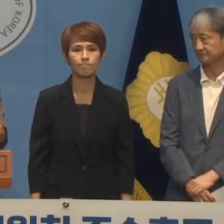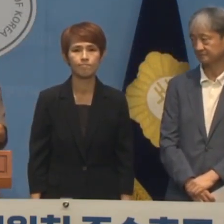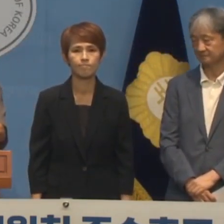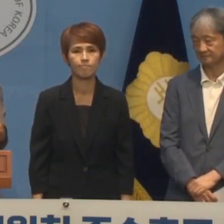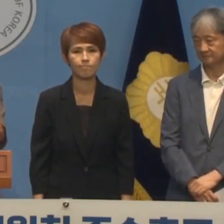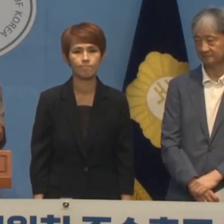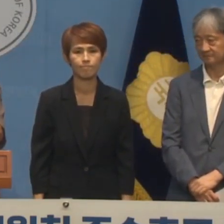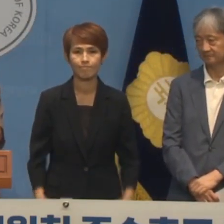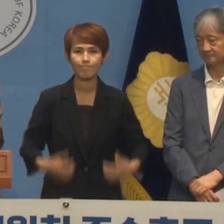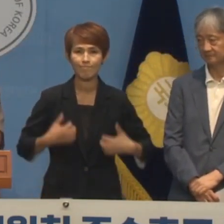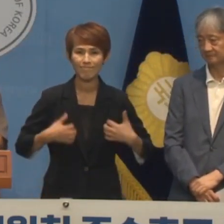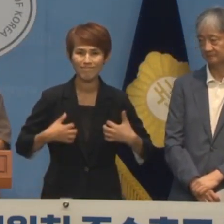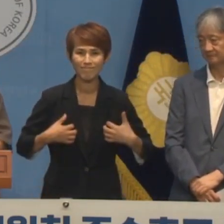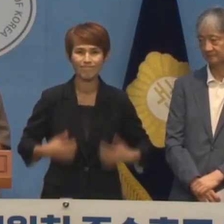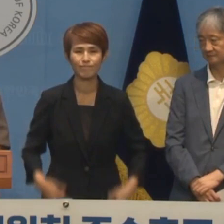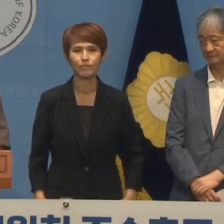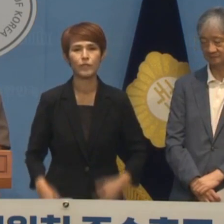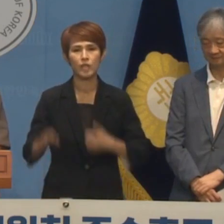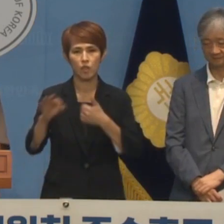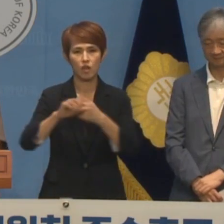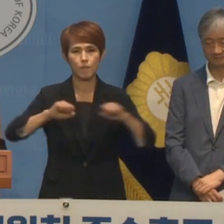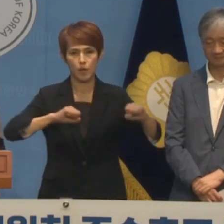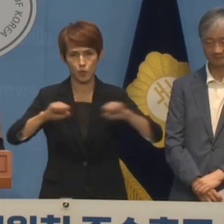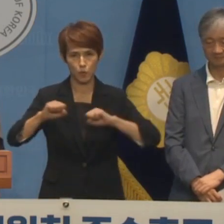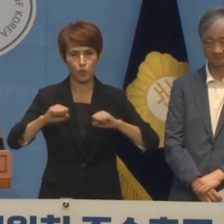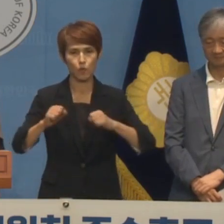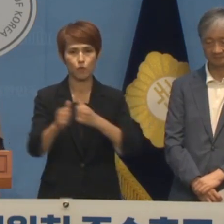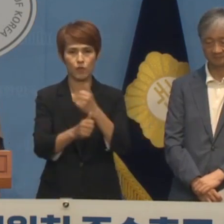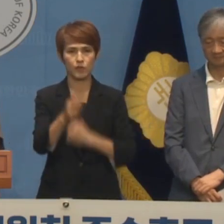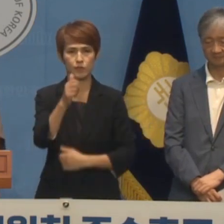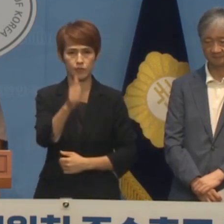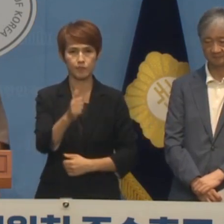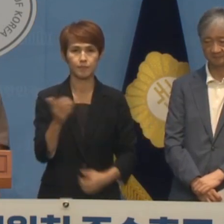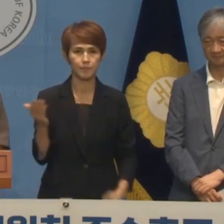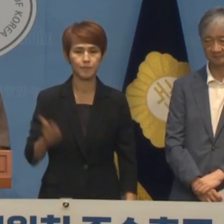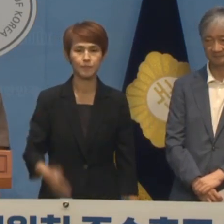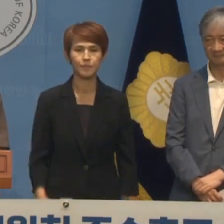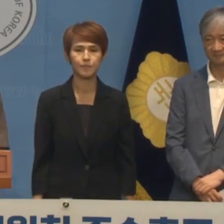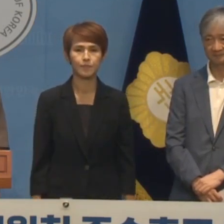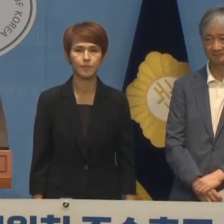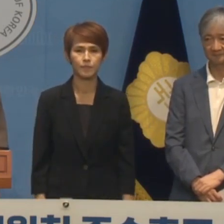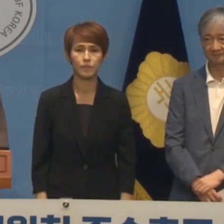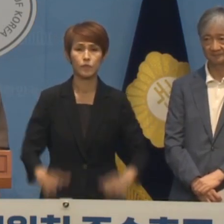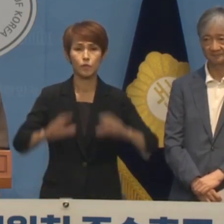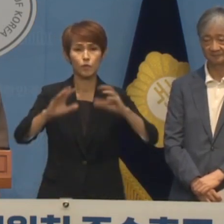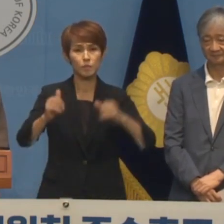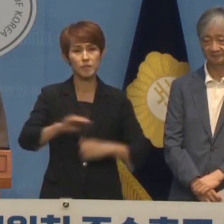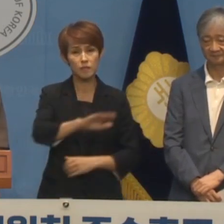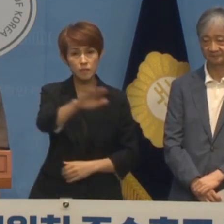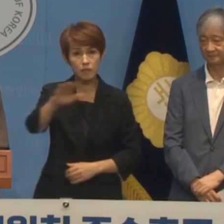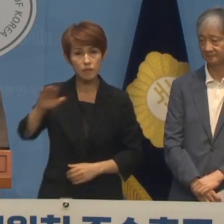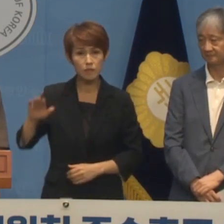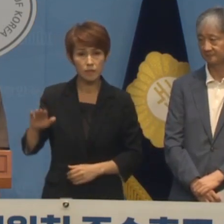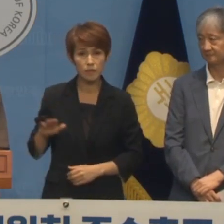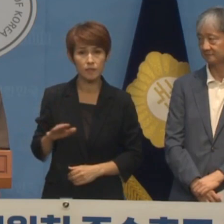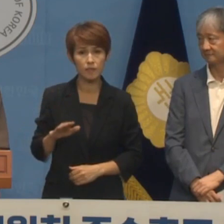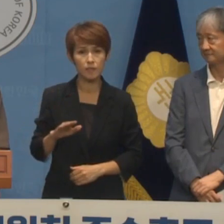예, 반갑습니다. 연금행동 공동집행위원장 정용건입니다. 우리 국민들의